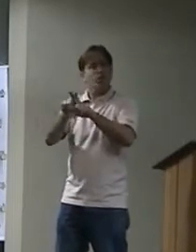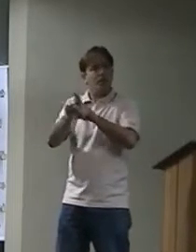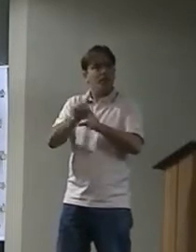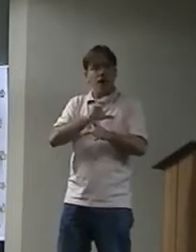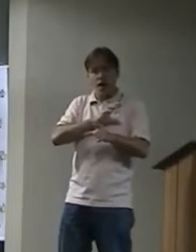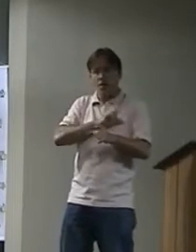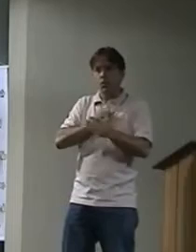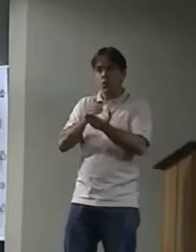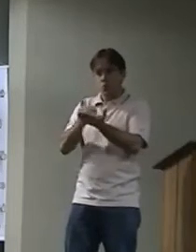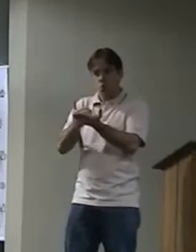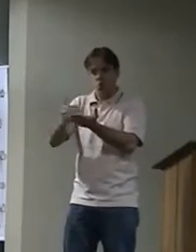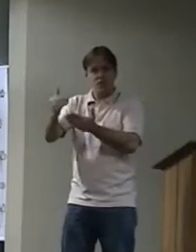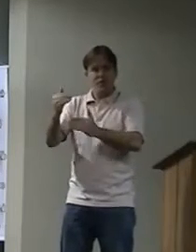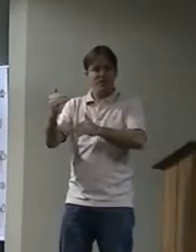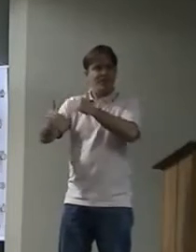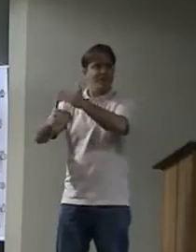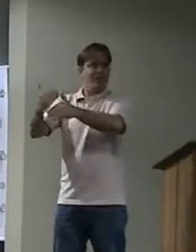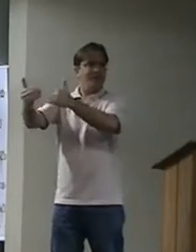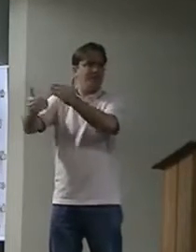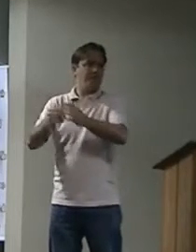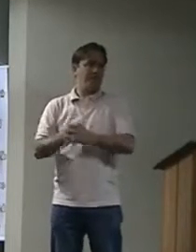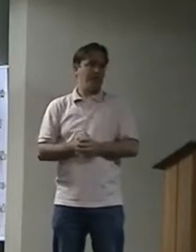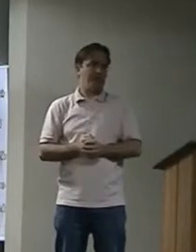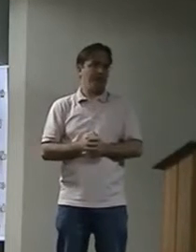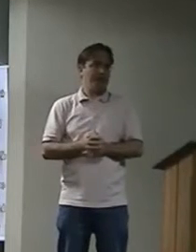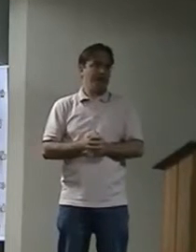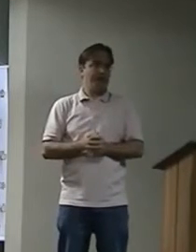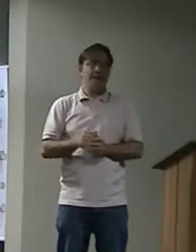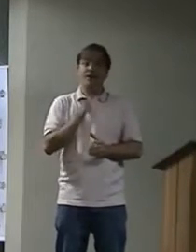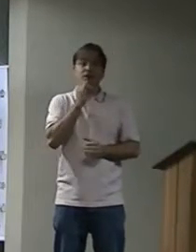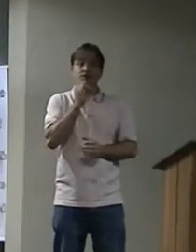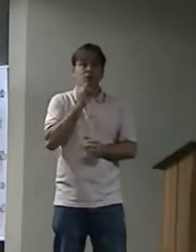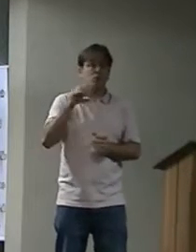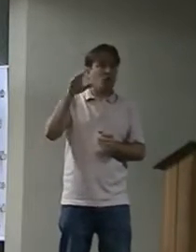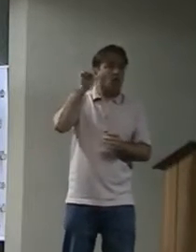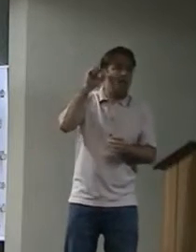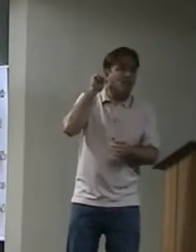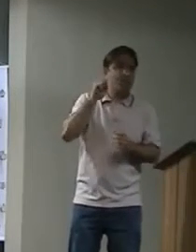como trata os demais filhos ouvintes ou as outras pessoas,